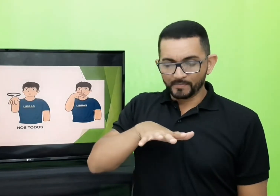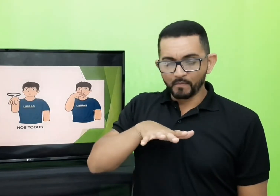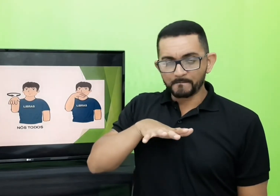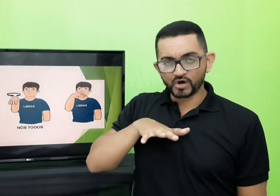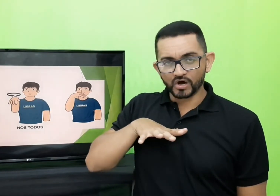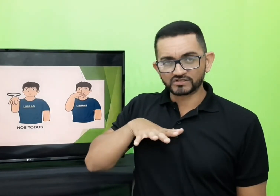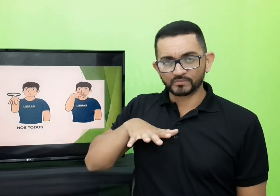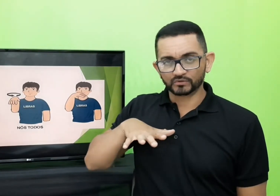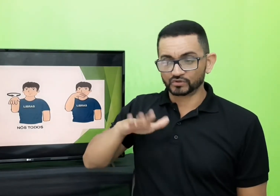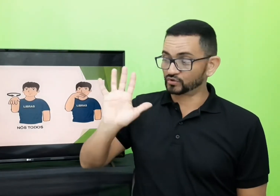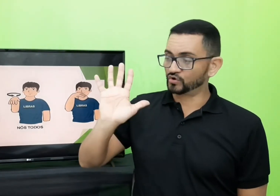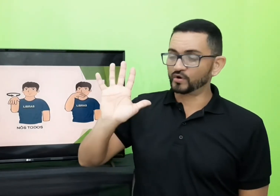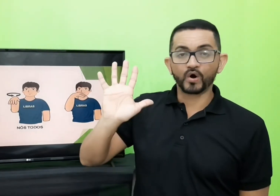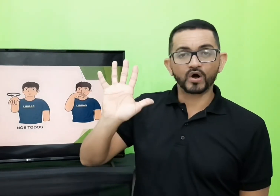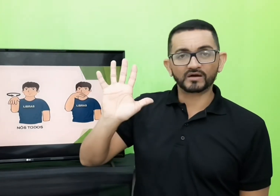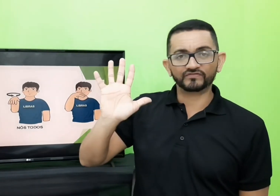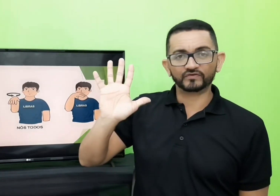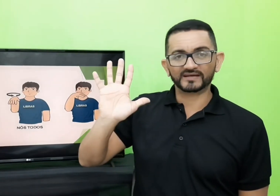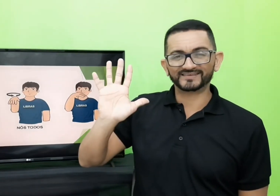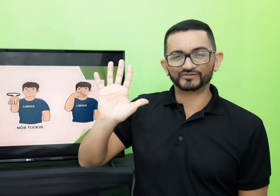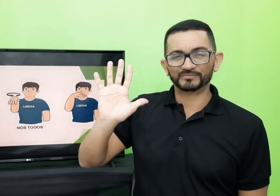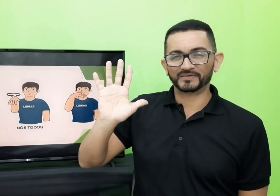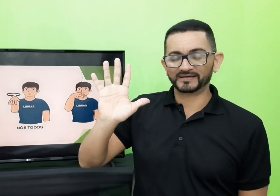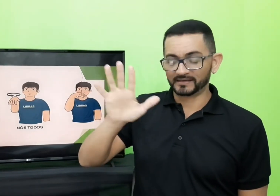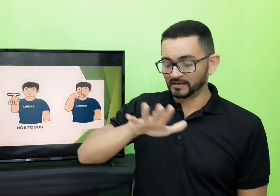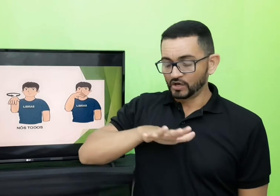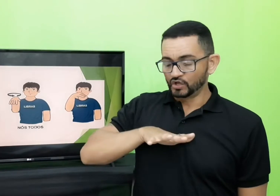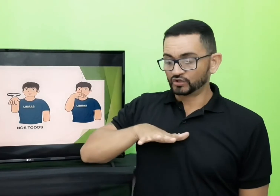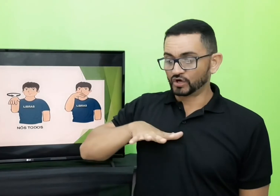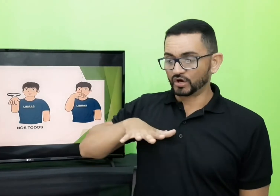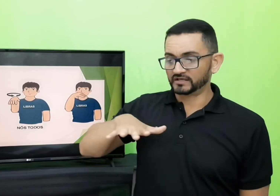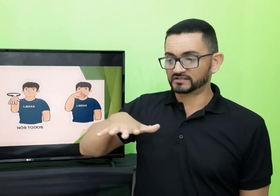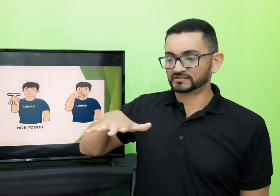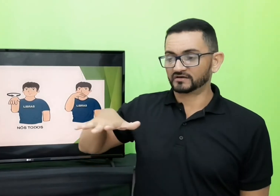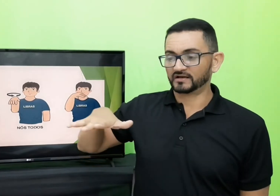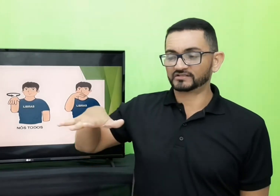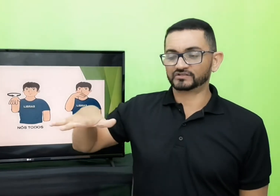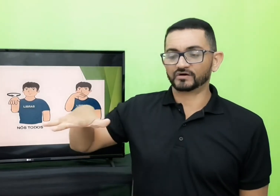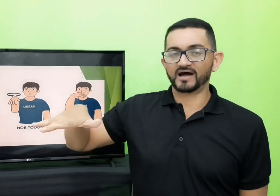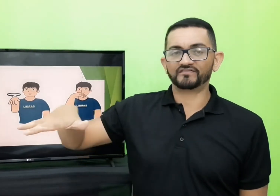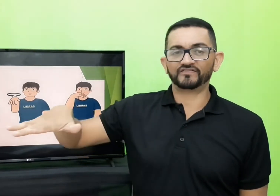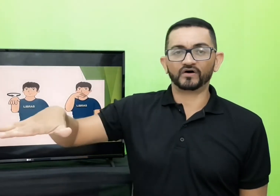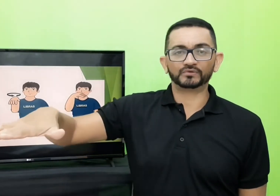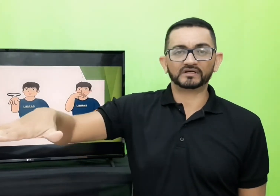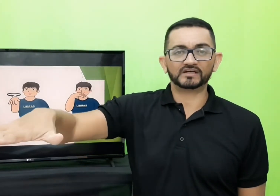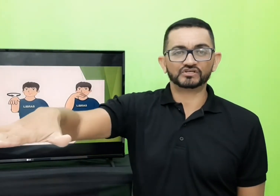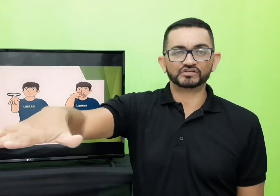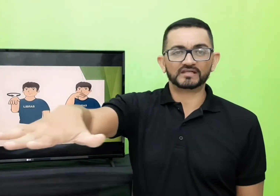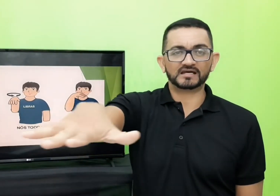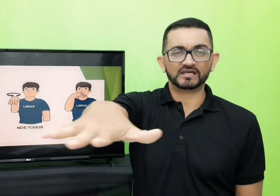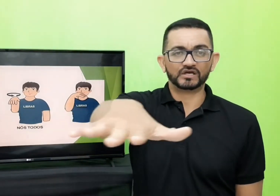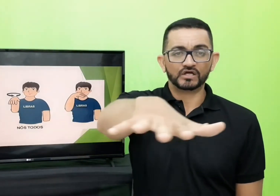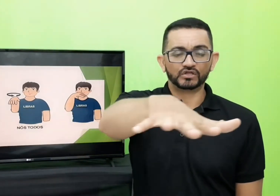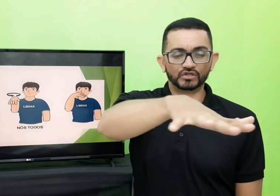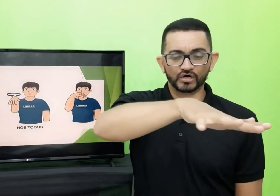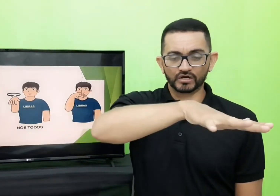mão próxima ao nosso corpo. Olha a configuração de mão aqui. Nós. Olha só a volta que a gente dá aqui.